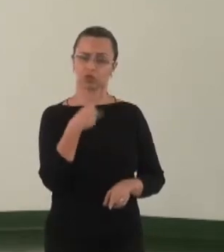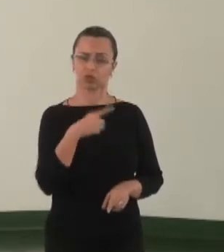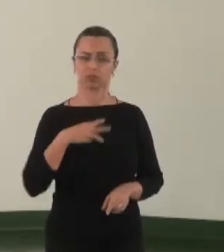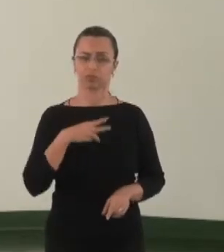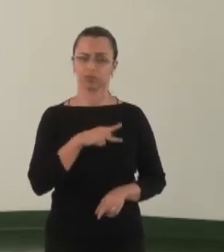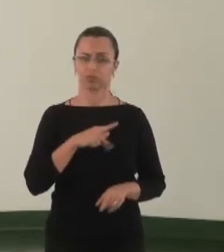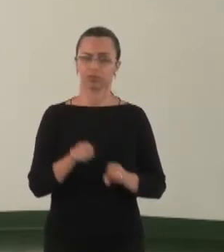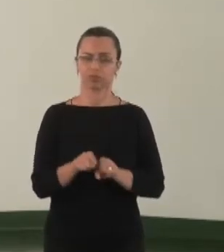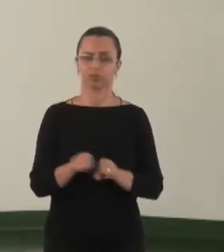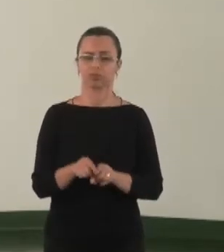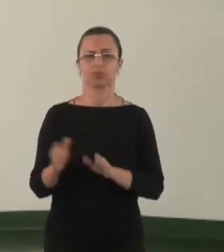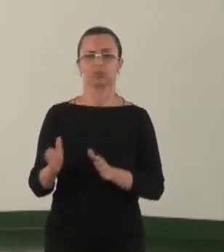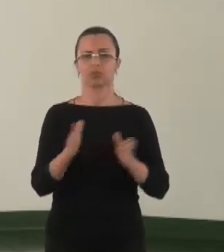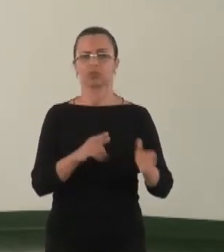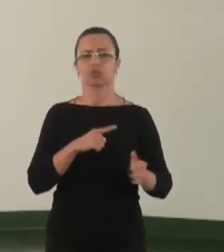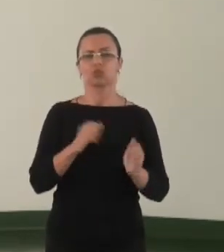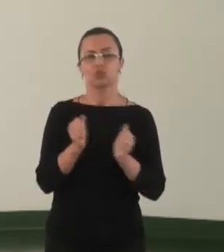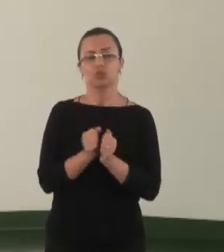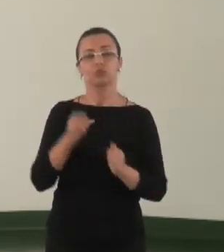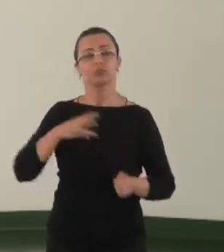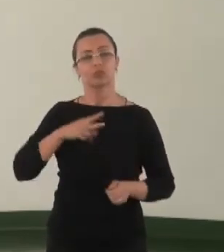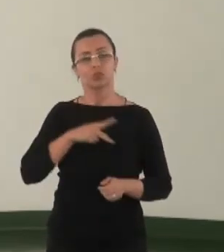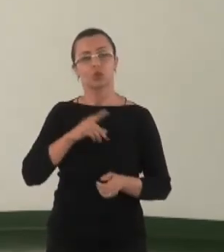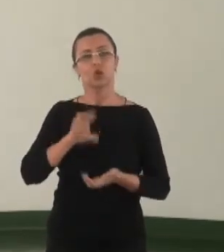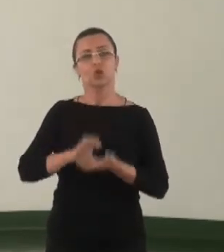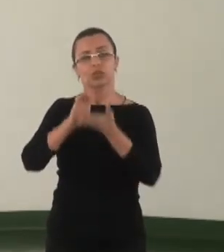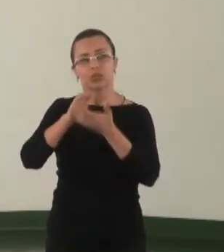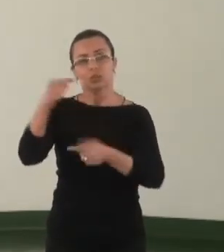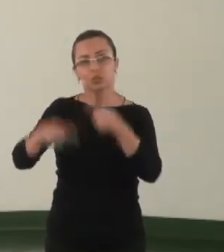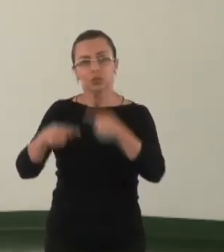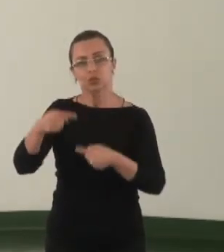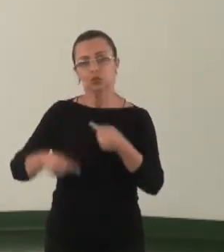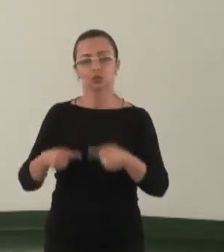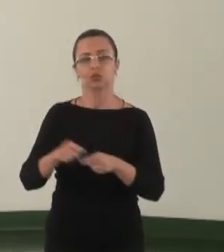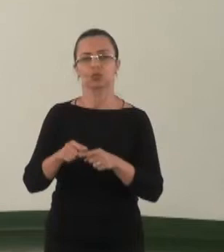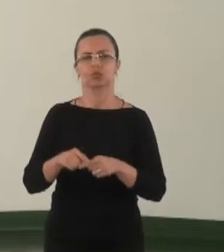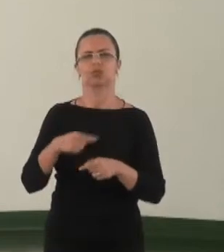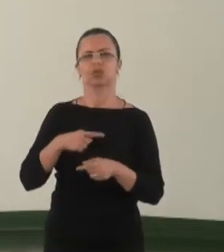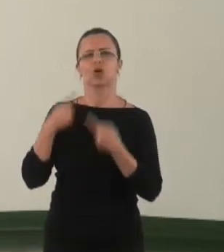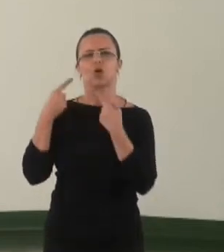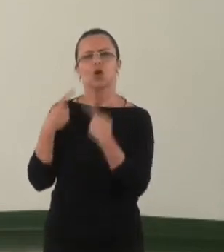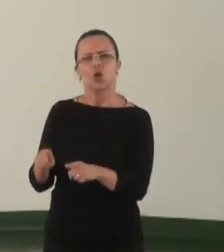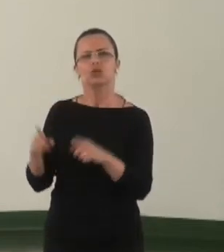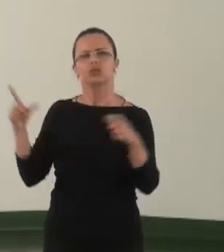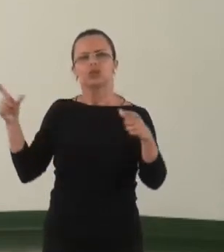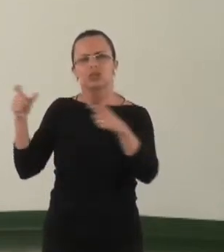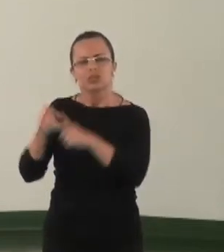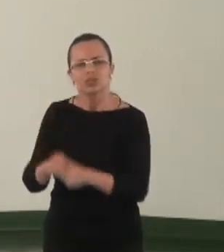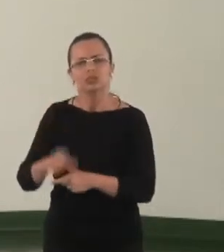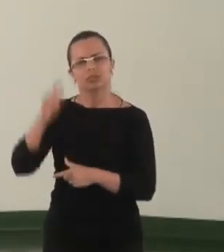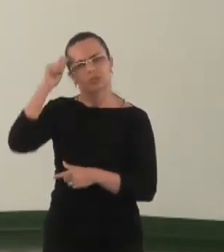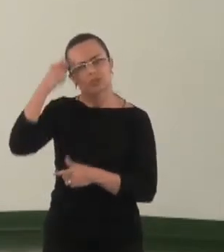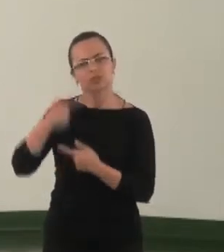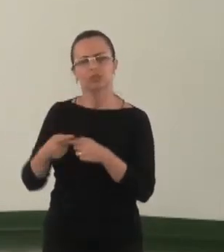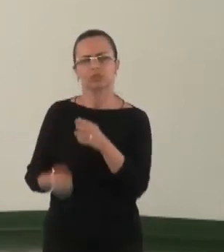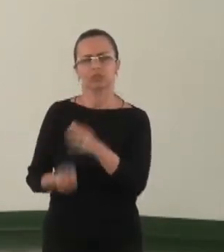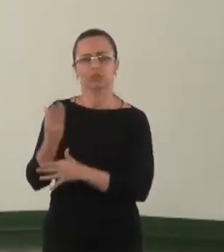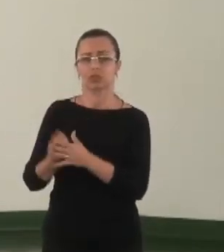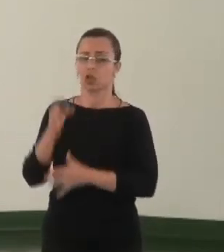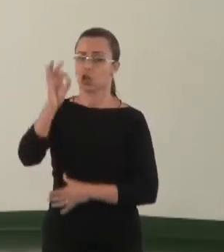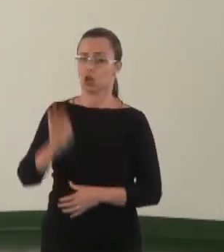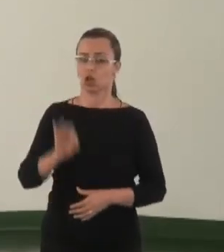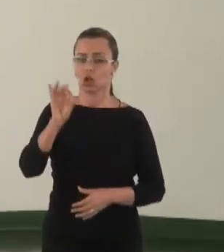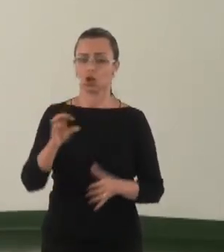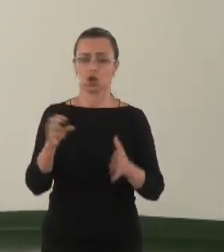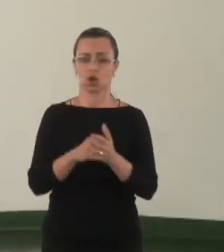ministérios públicos junto aos conselhos de políticas públicas. Combater o racismo institucional, como, por exemplo, a aceleração da instauração das cotas nos